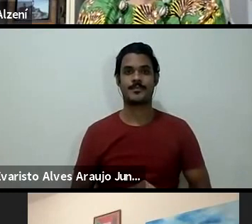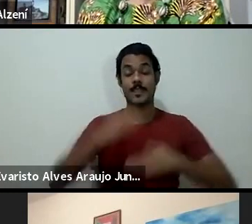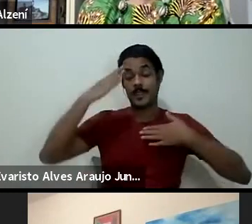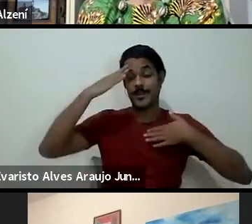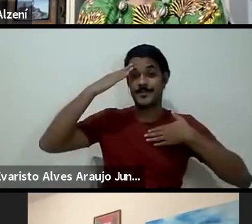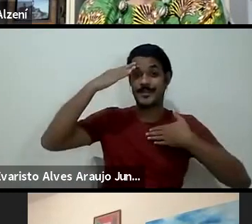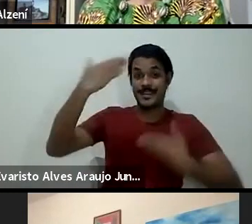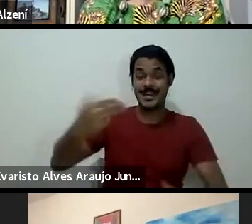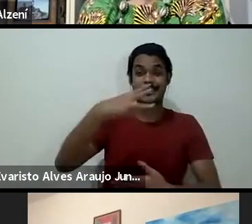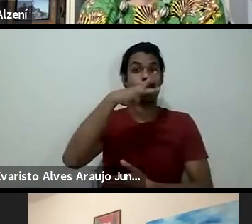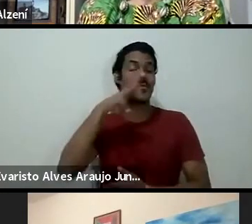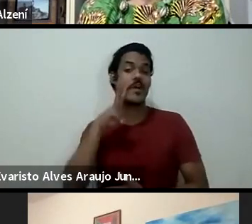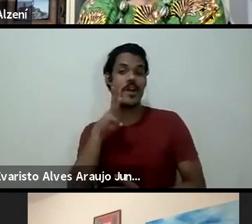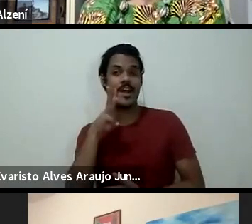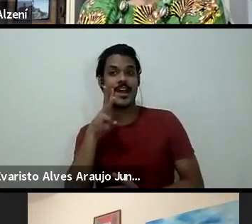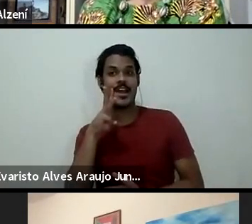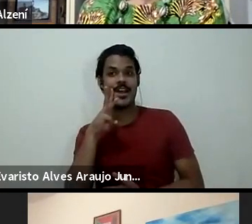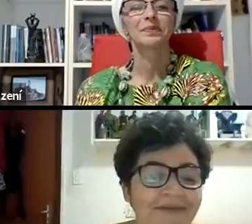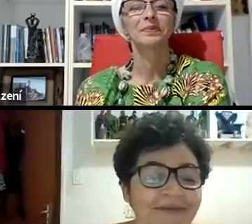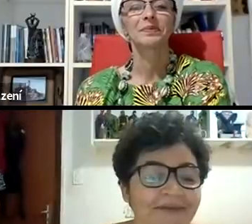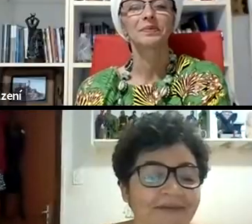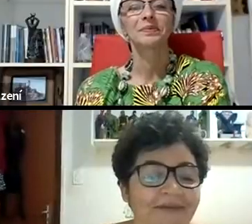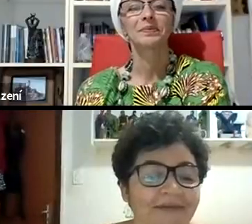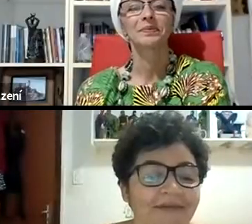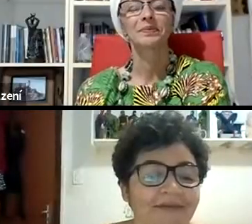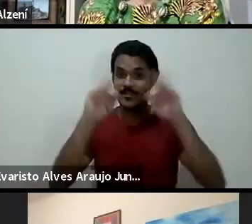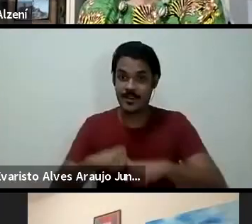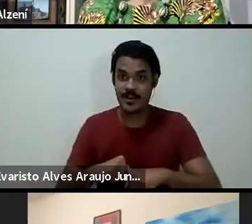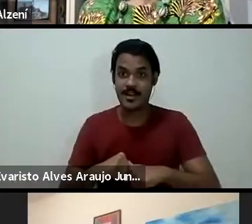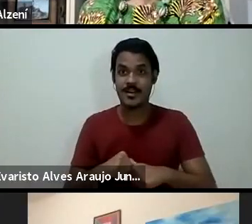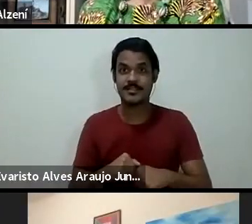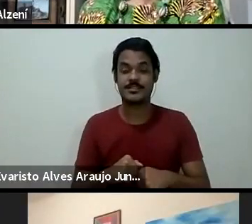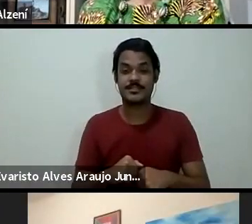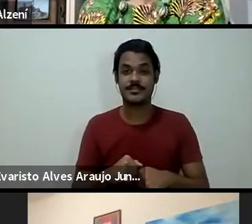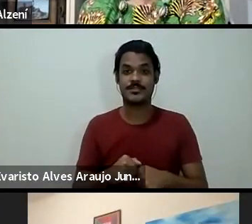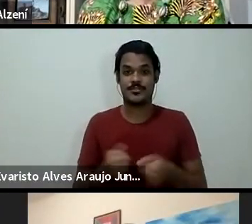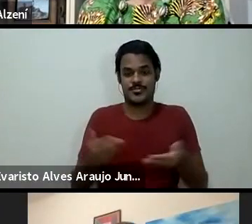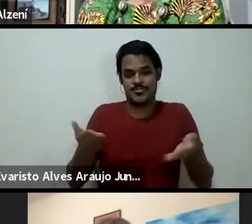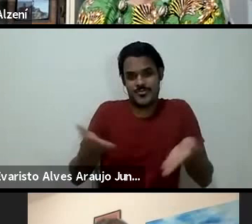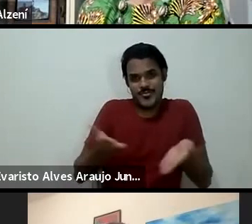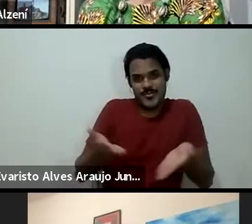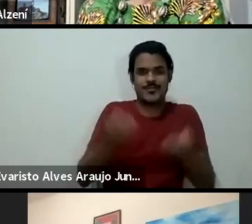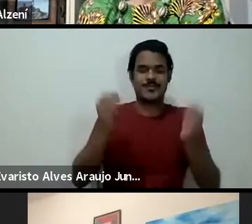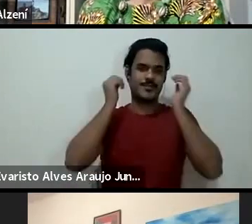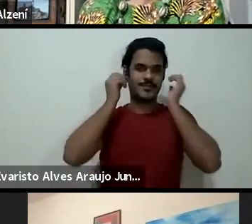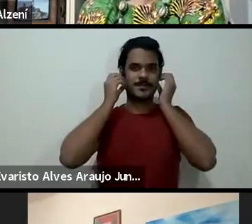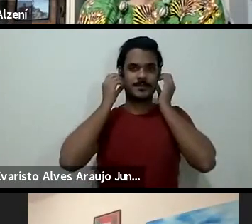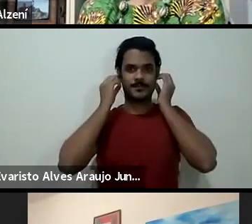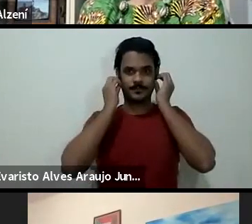Obrigada. O Emerson, suas considerações, suas palavras finais de hoje.